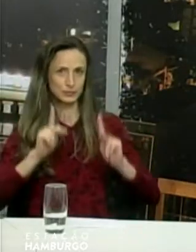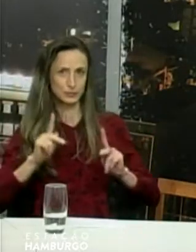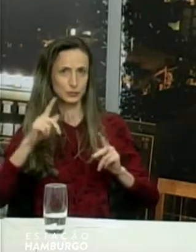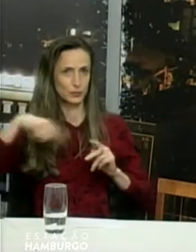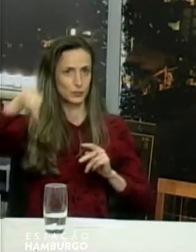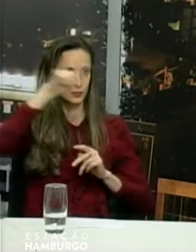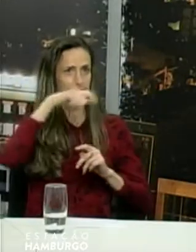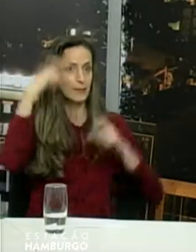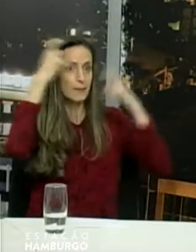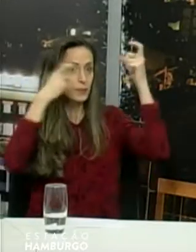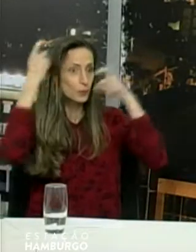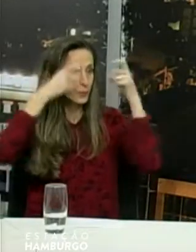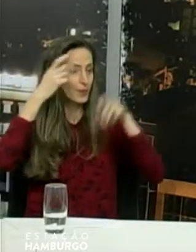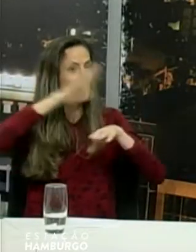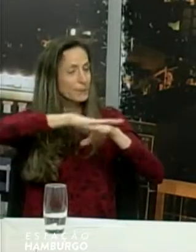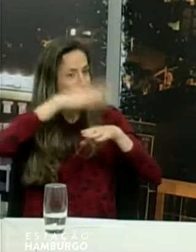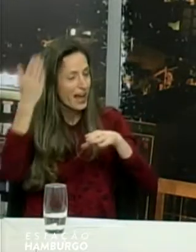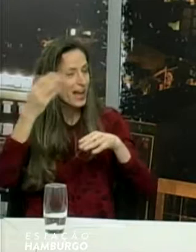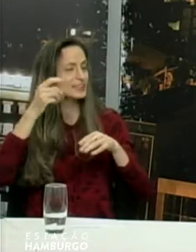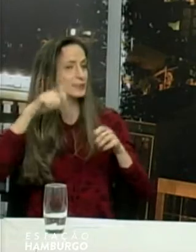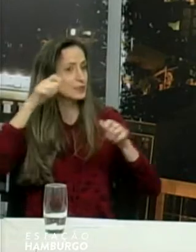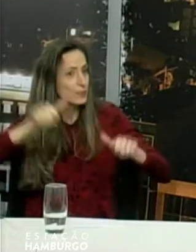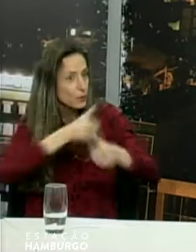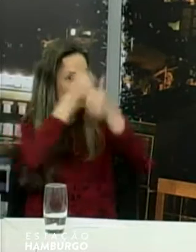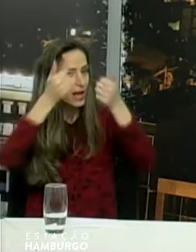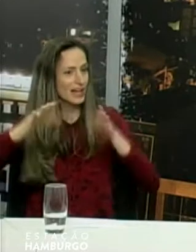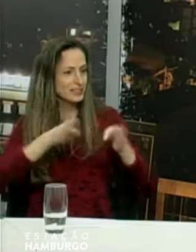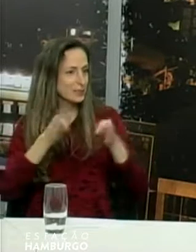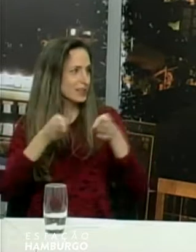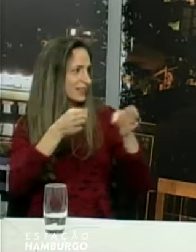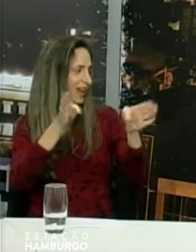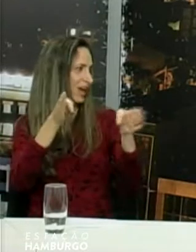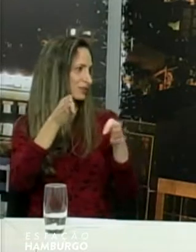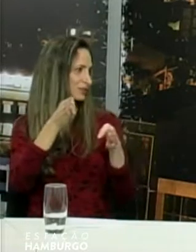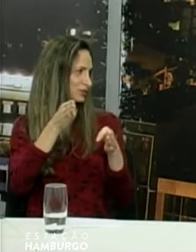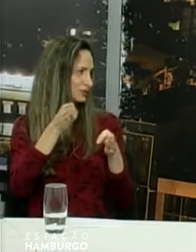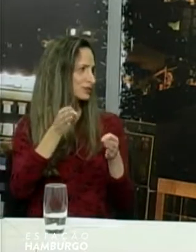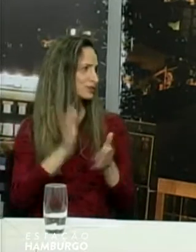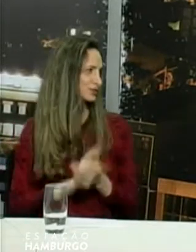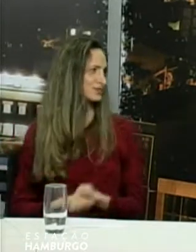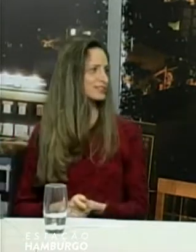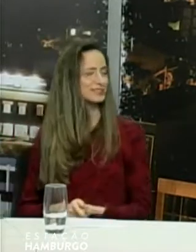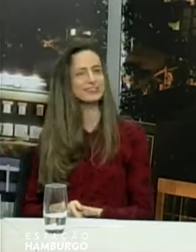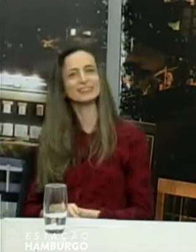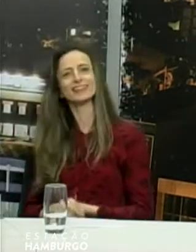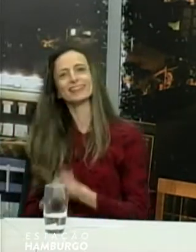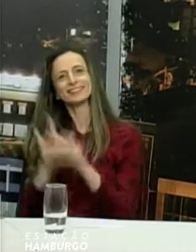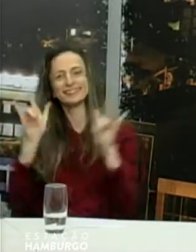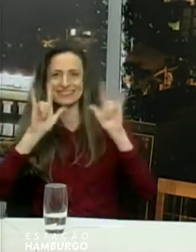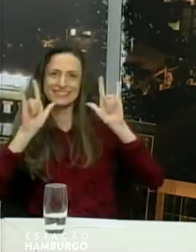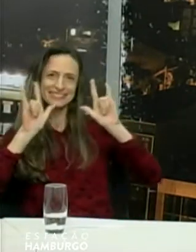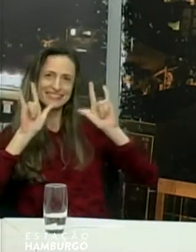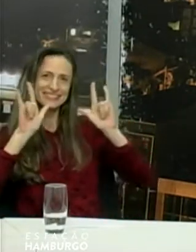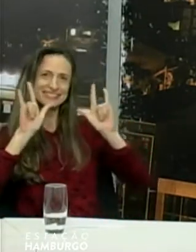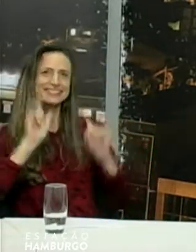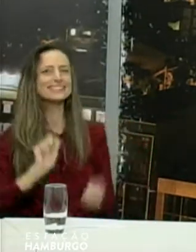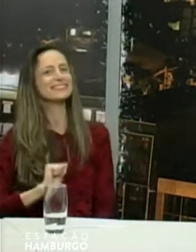Que as pessoas, em geral, se preocupem mais e para melhorar a acessibilidade. E amo você,